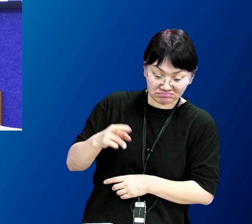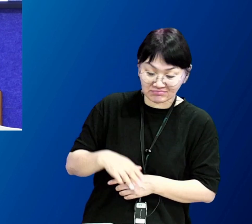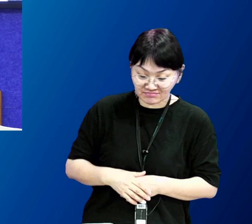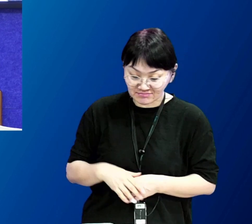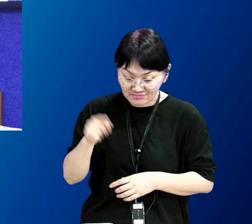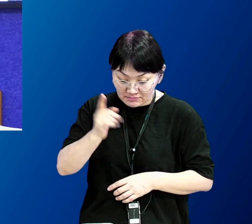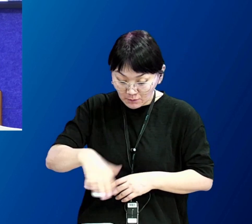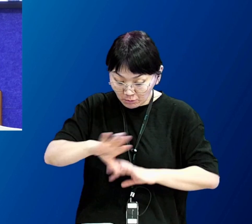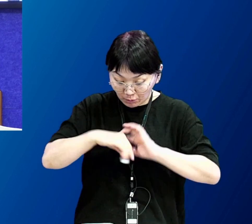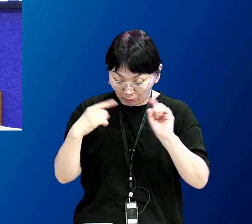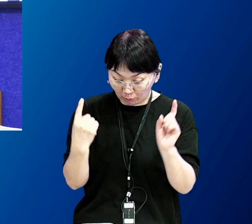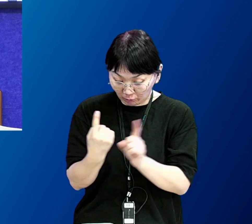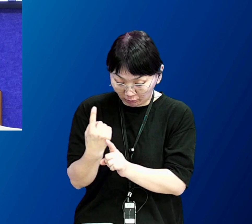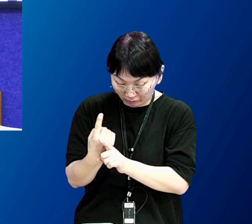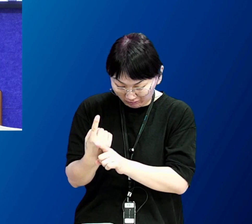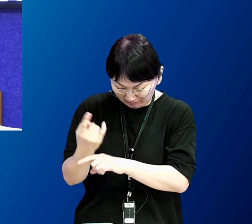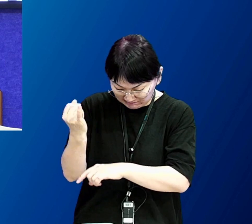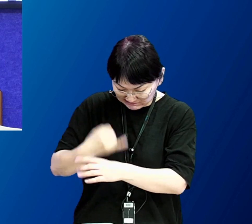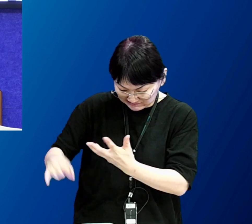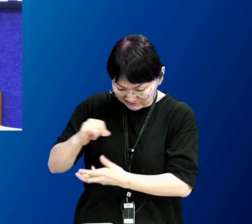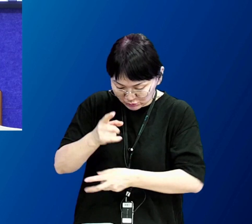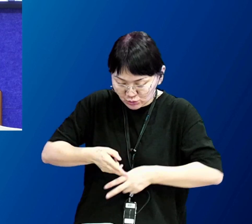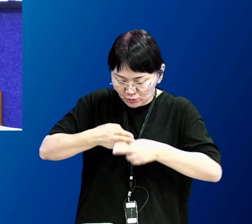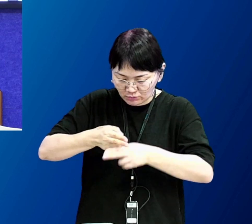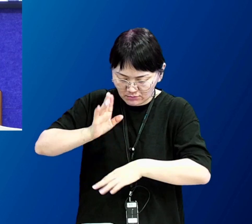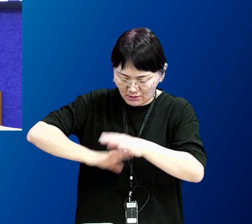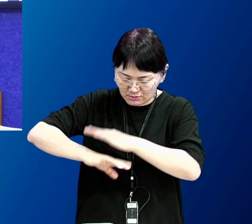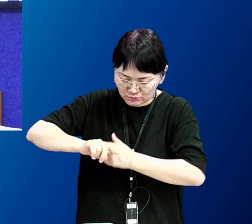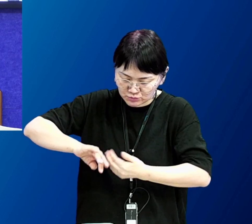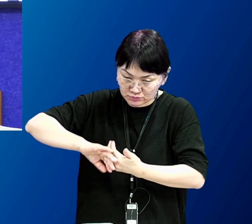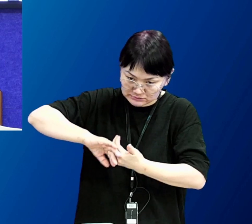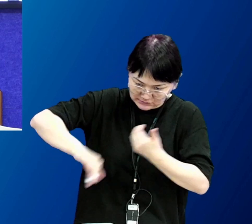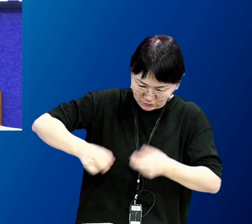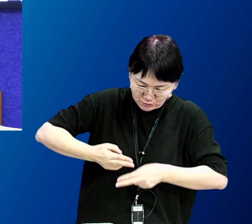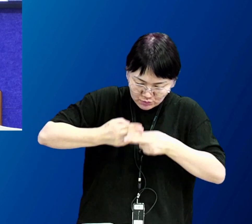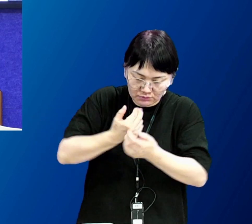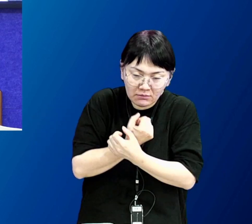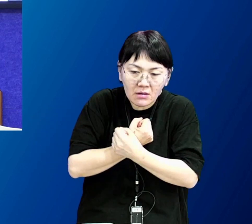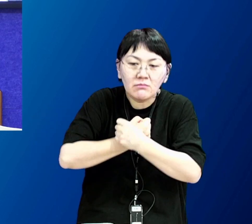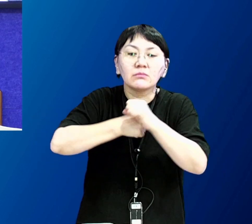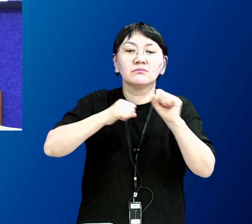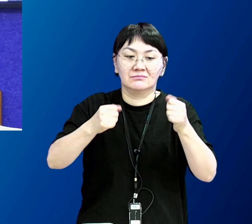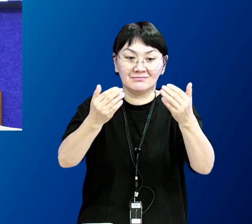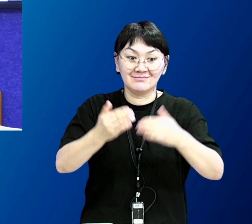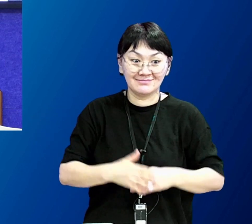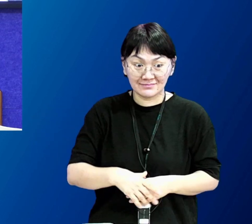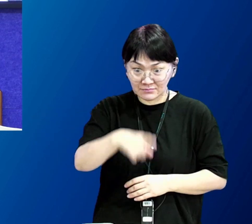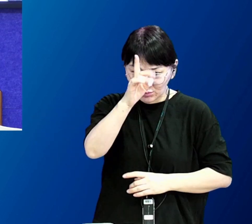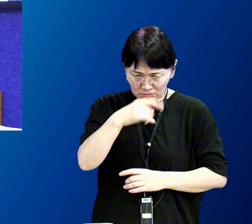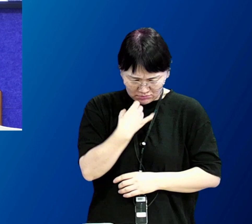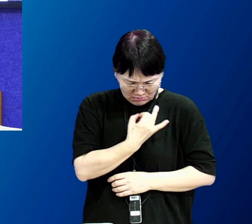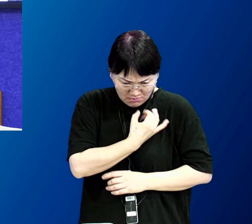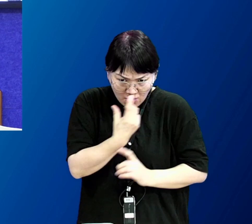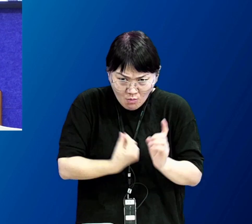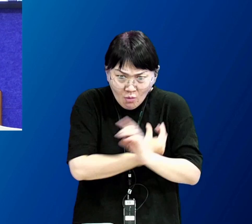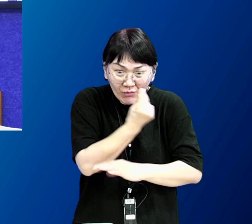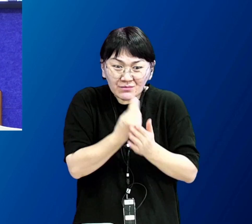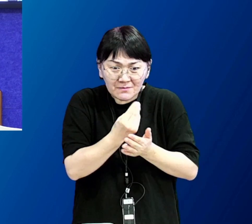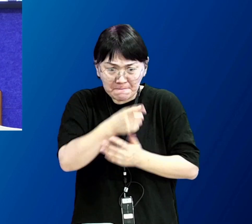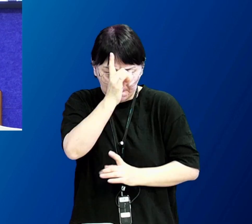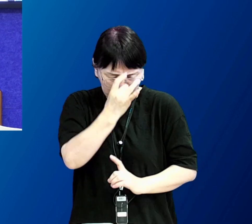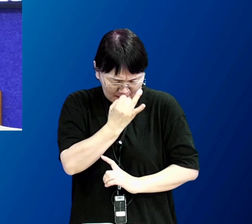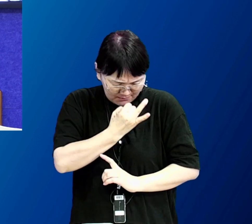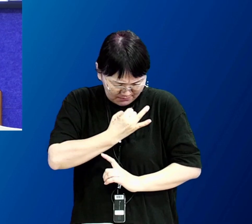тэднийг гэм буруутны гараас авардаг. За энэ дээр эзэн бишрэлтнүүдийн хам буюу итгэгч нарын